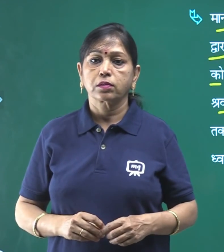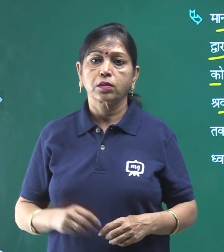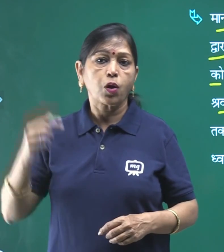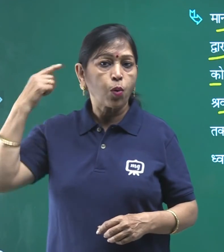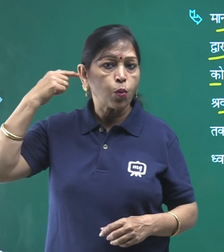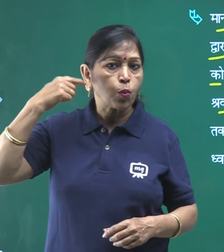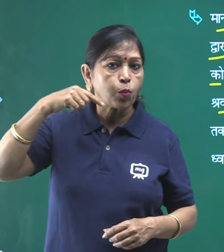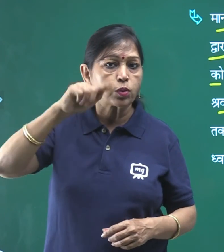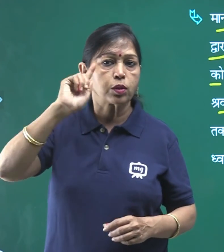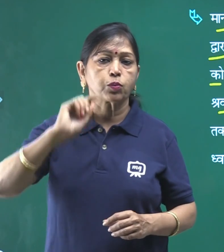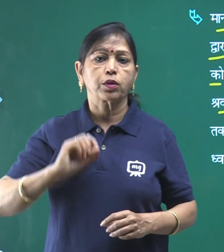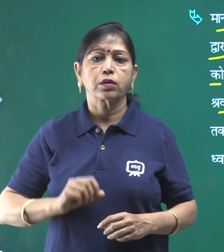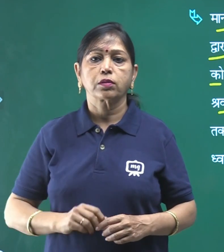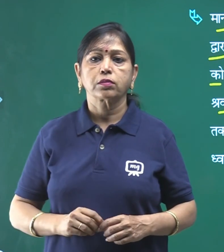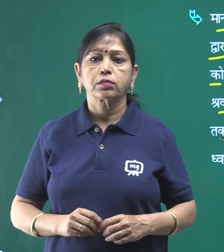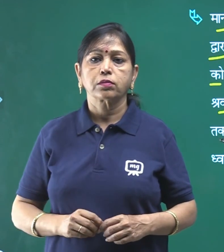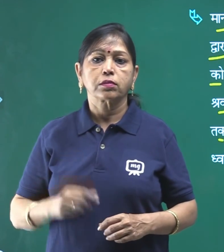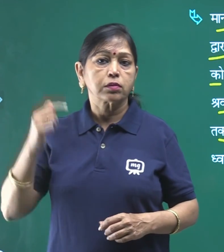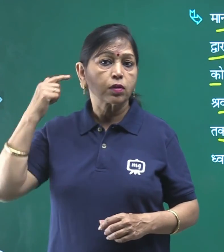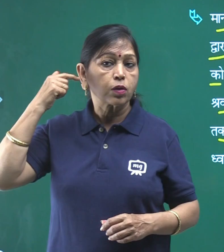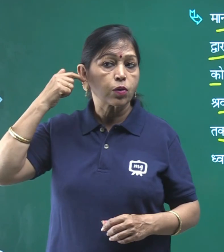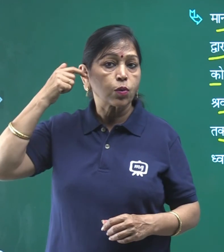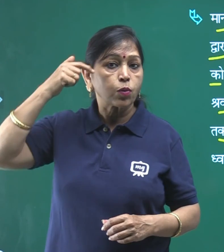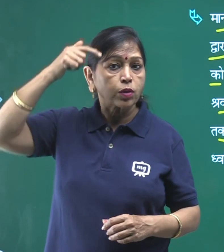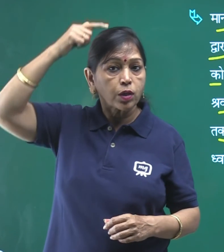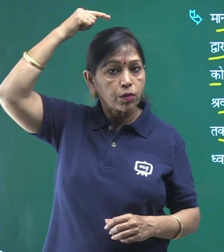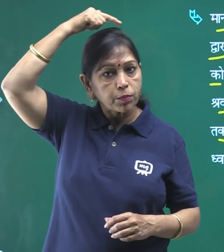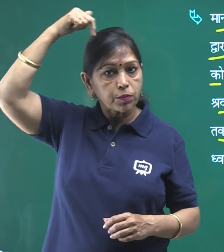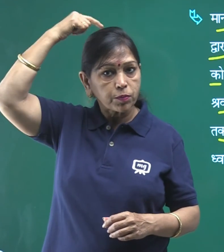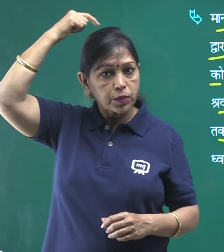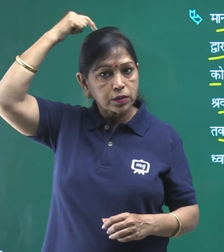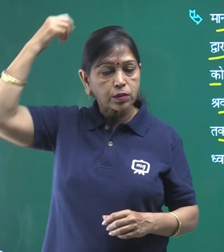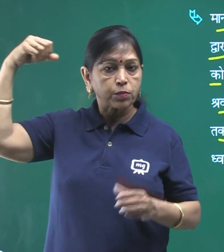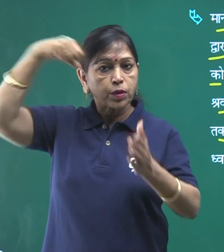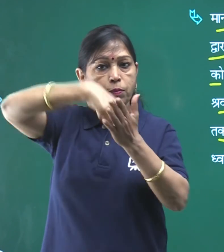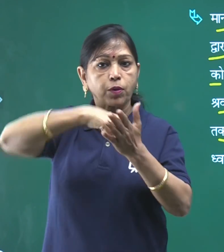होते हुए मस्तिष्क तक पहुंचते हैं